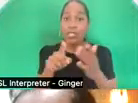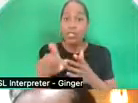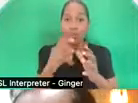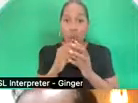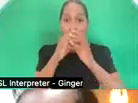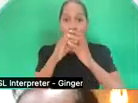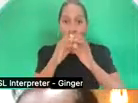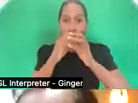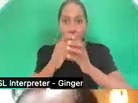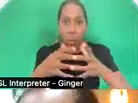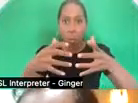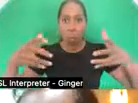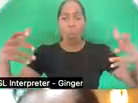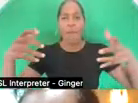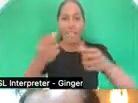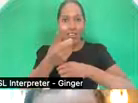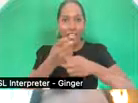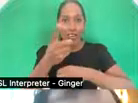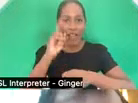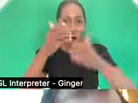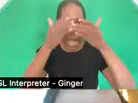Drácula con un tractor por la noche